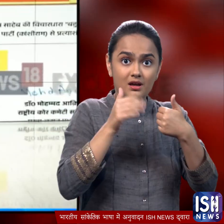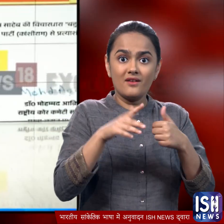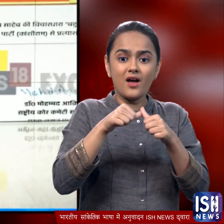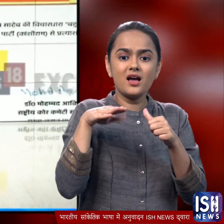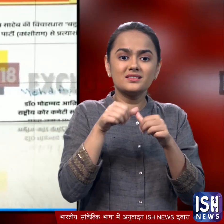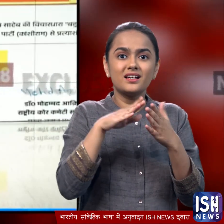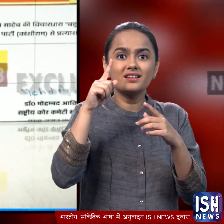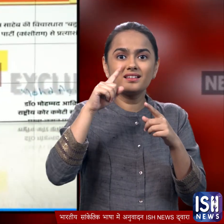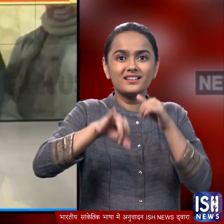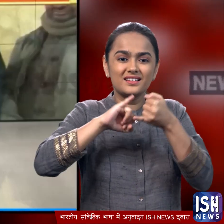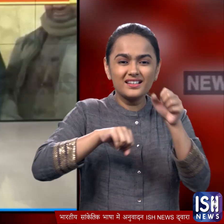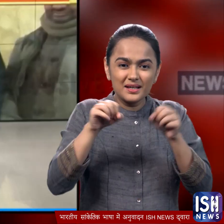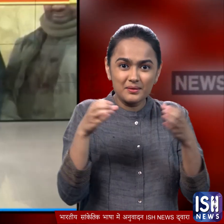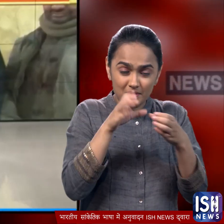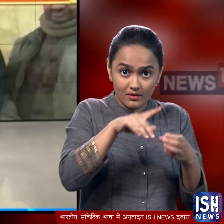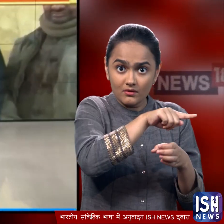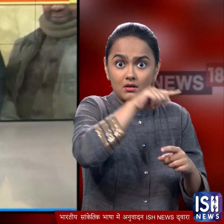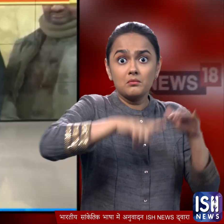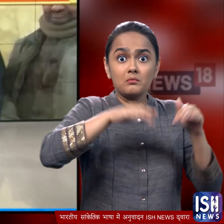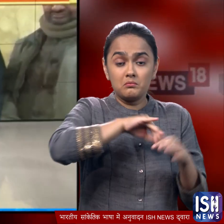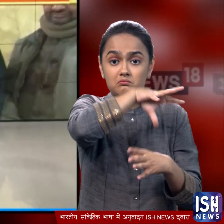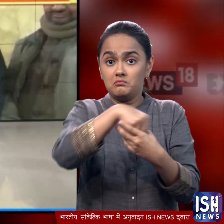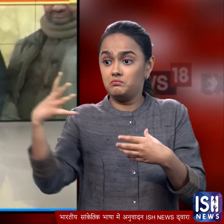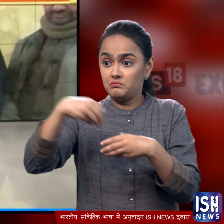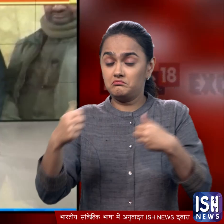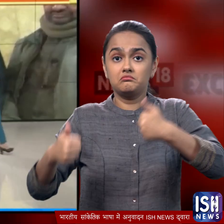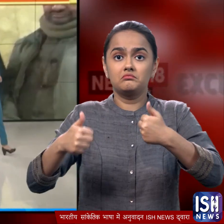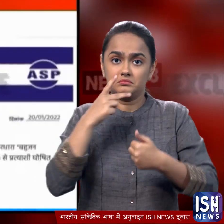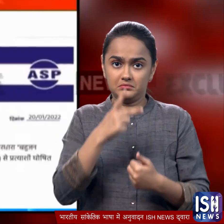समाज पार्टी काशीराम के उम्मीदवार के तौर पर चुनावी मैदान में उतरेंगे